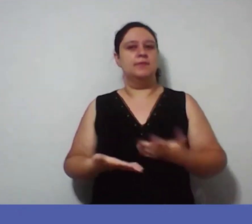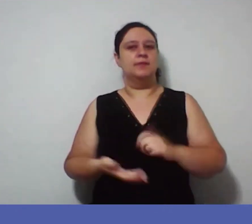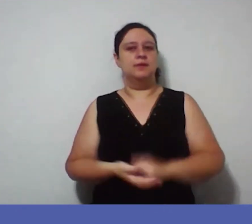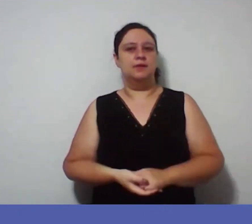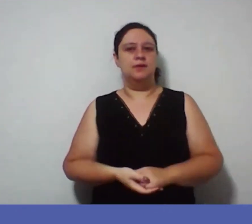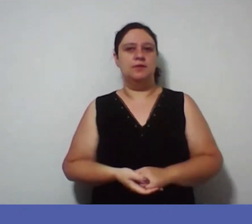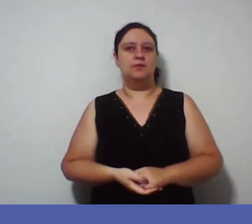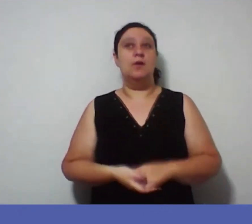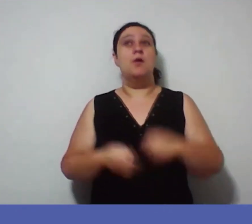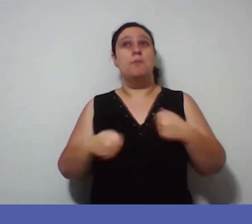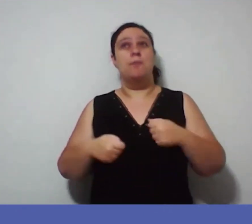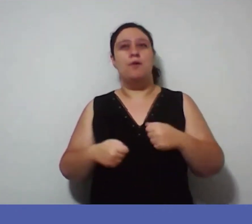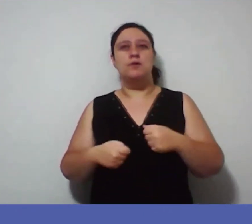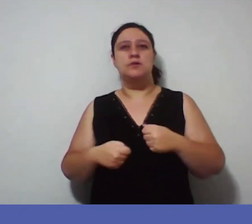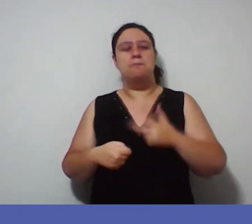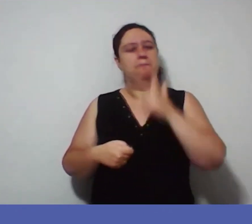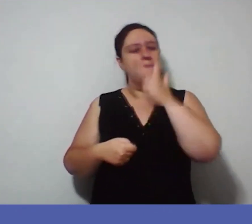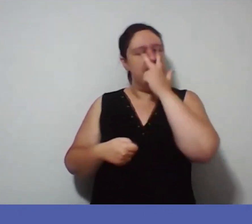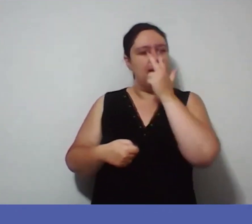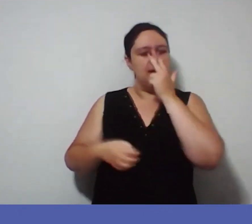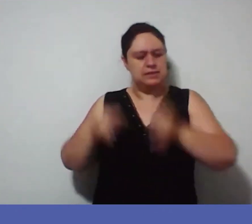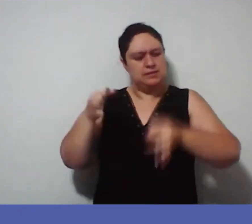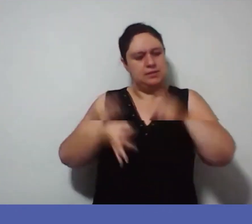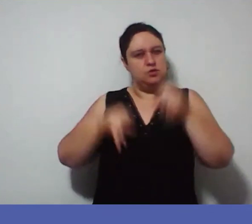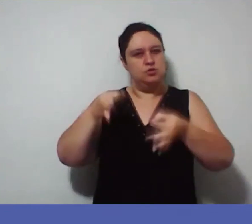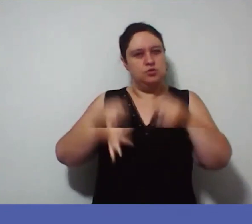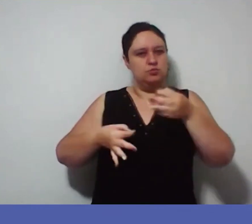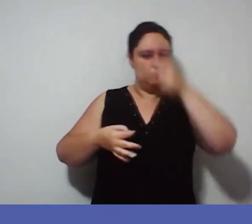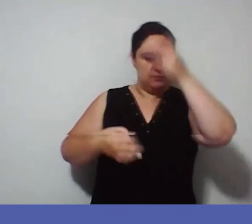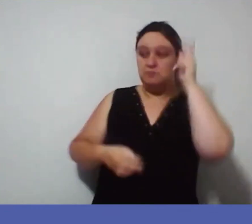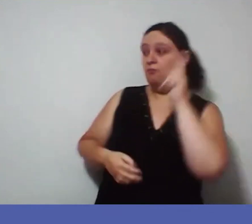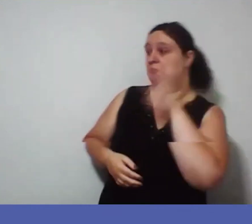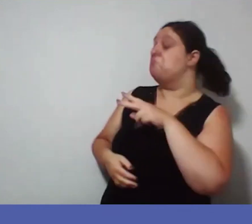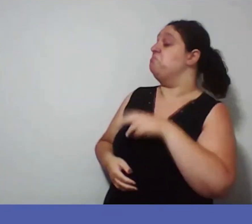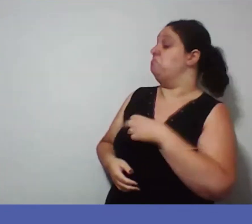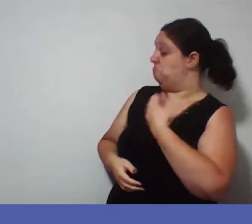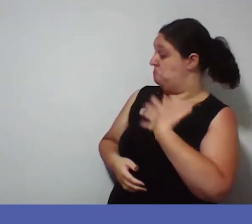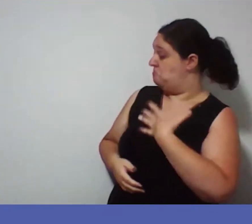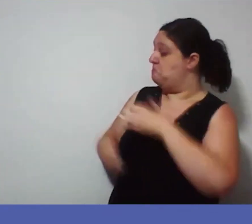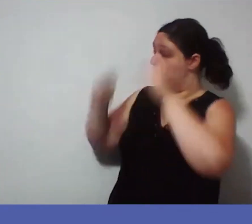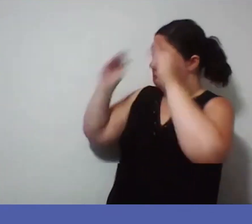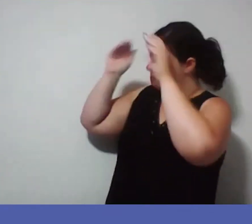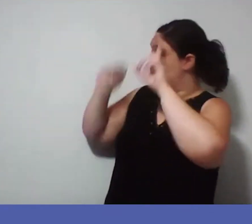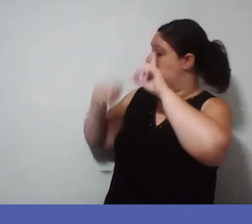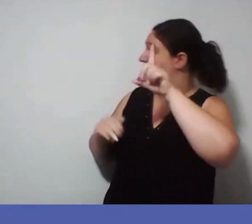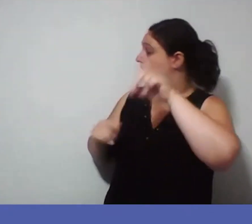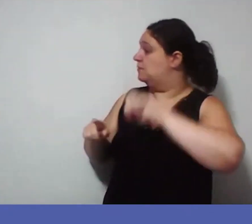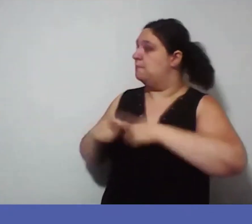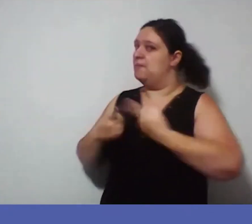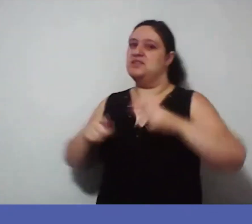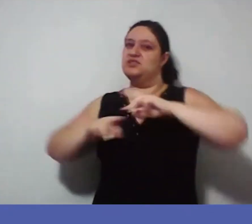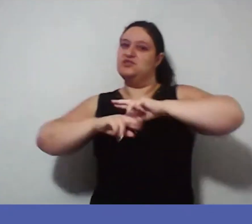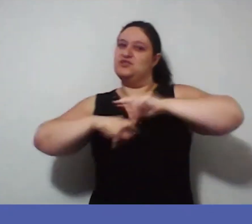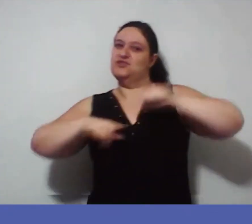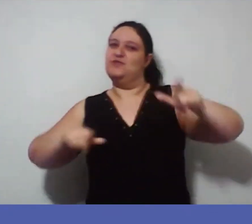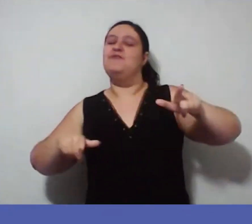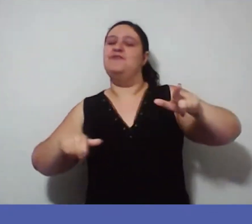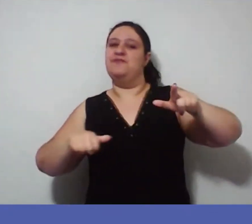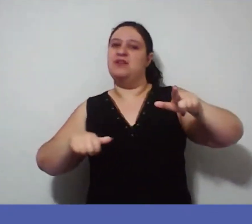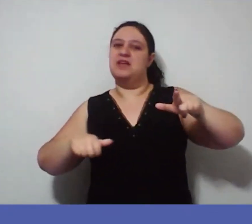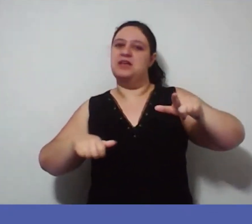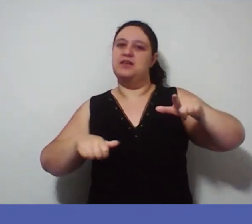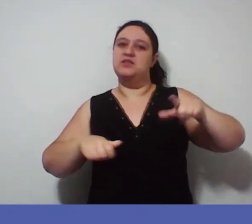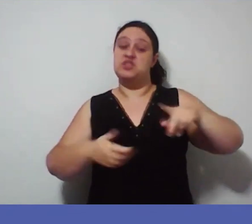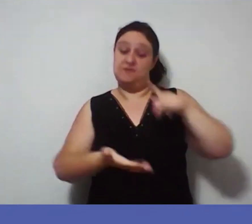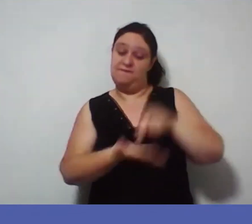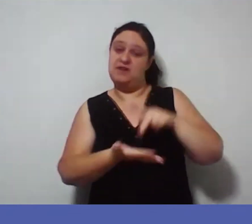de justo diante dos homens, outra coisa é ter a realidade. O jovem, sendo rico e dono de muitas